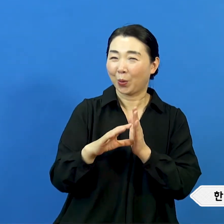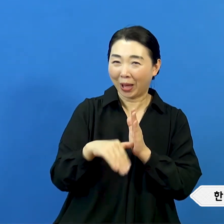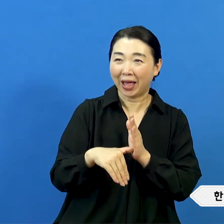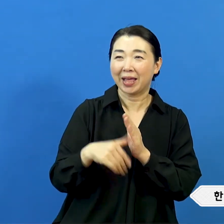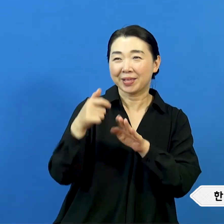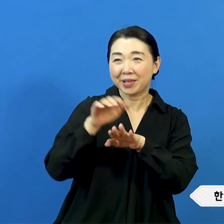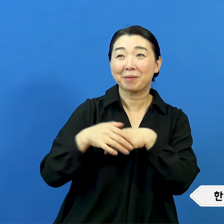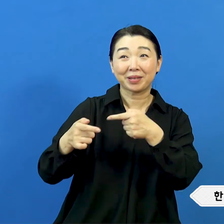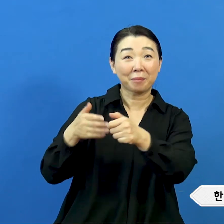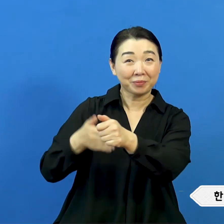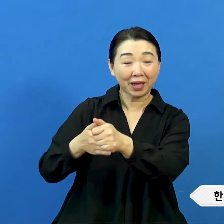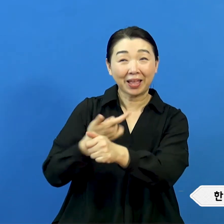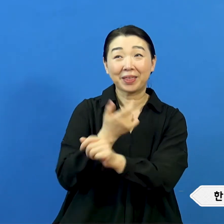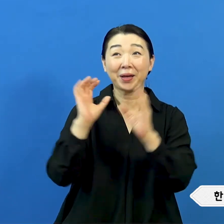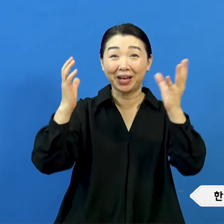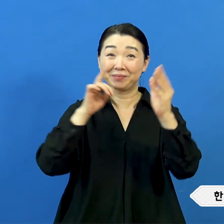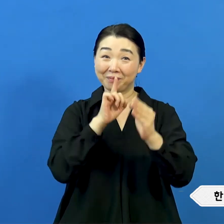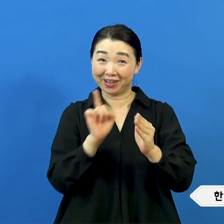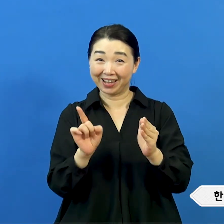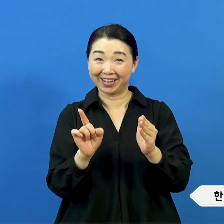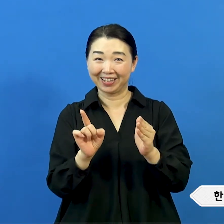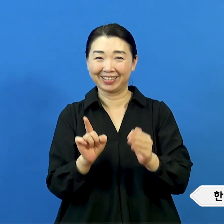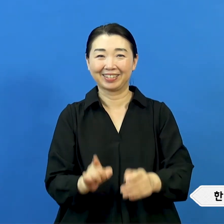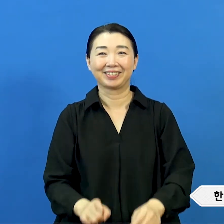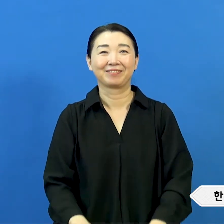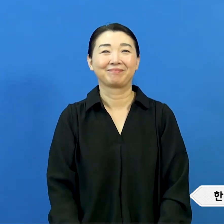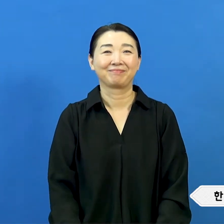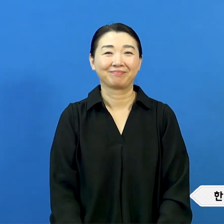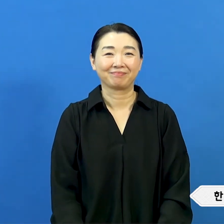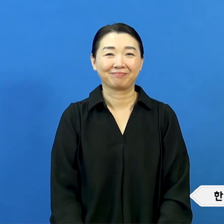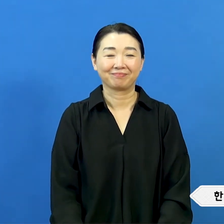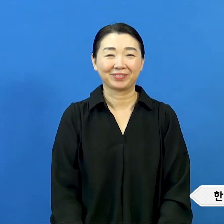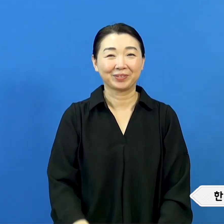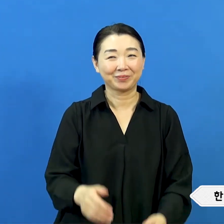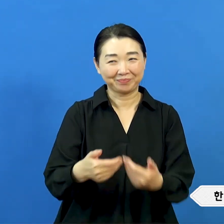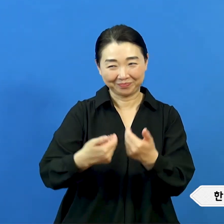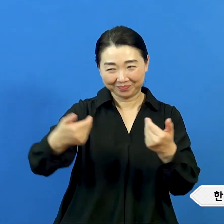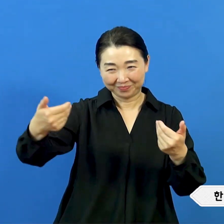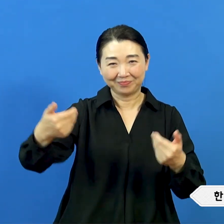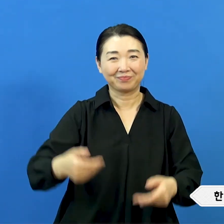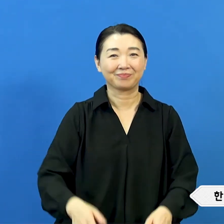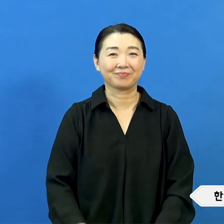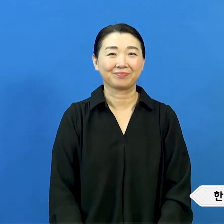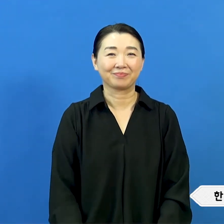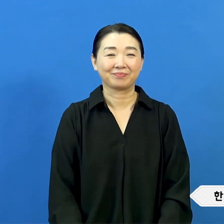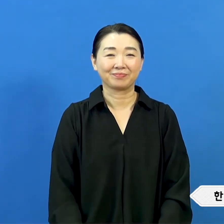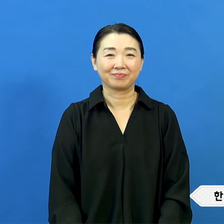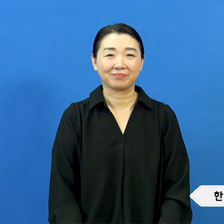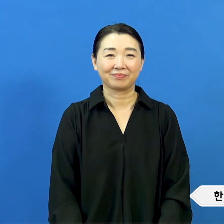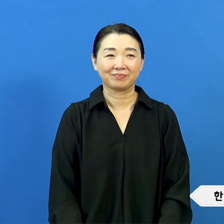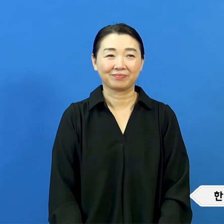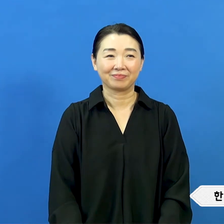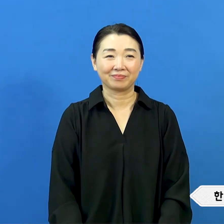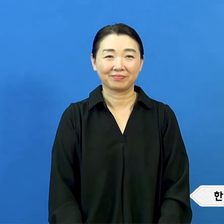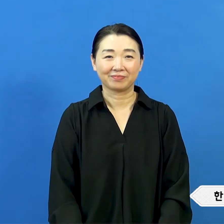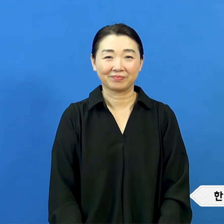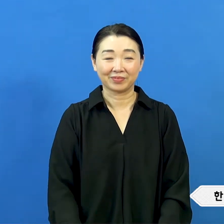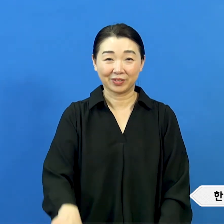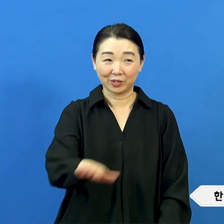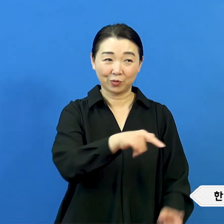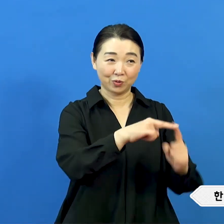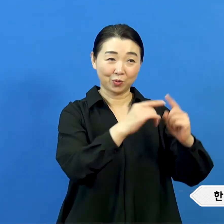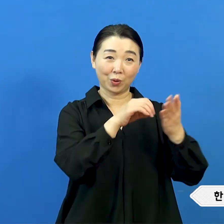드리라고 대환영입니다. 그렇게 하고 돌려보냈습니다. 우리 교회에 등록하신